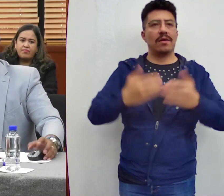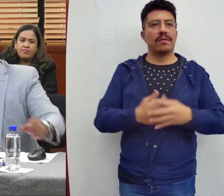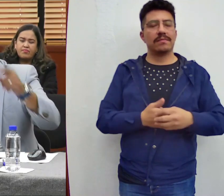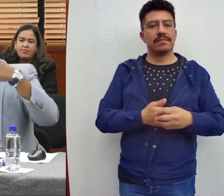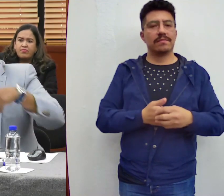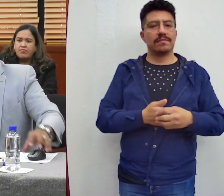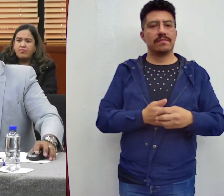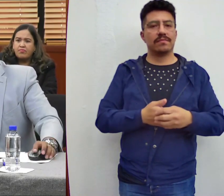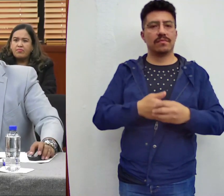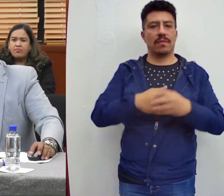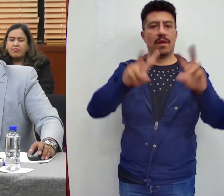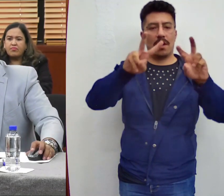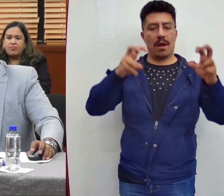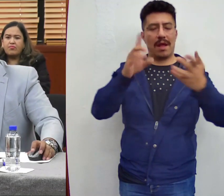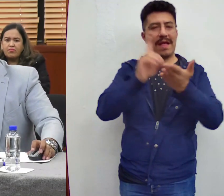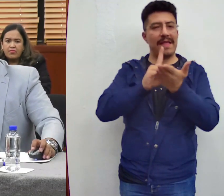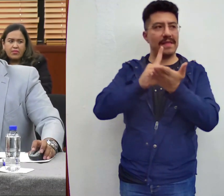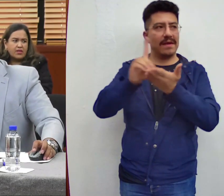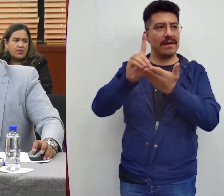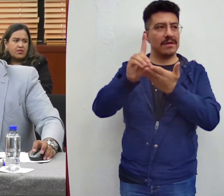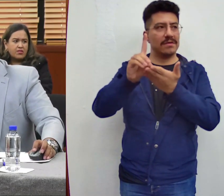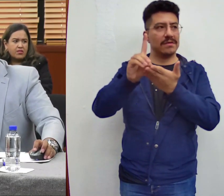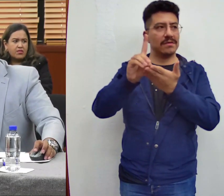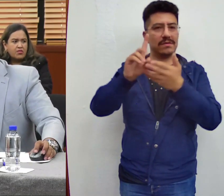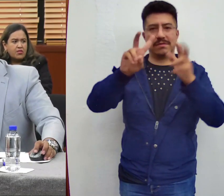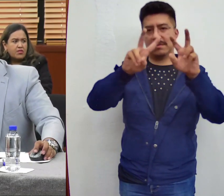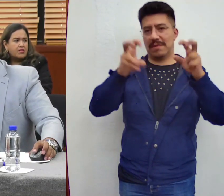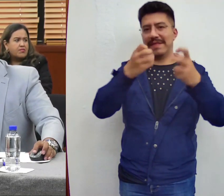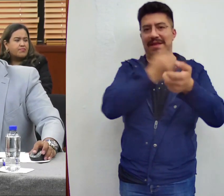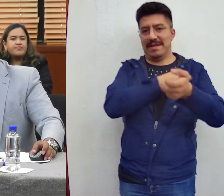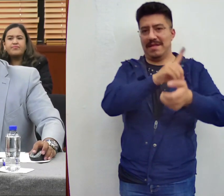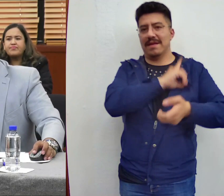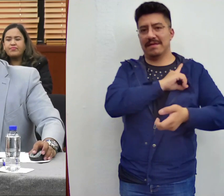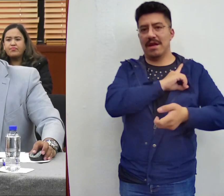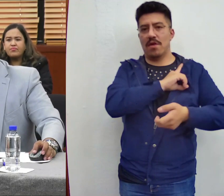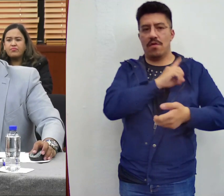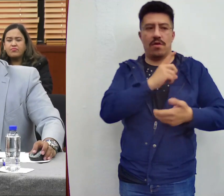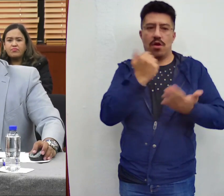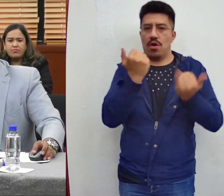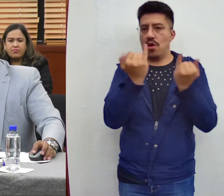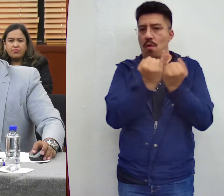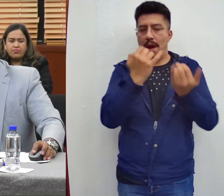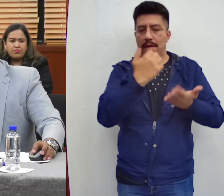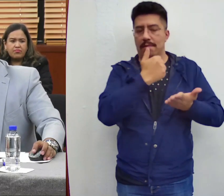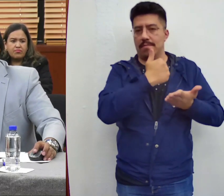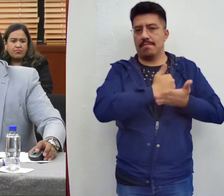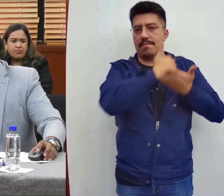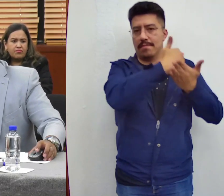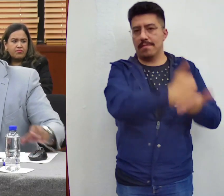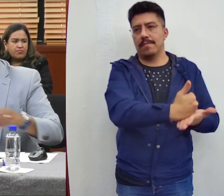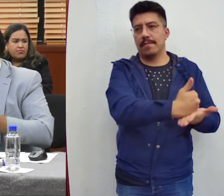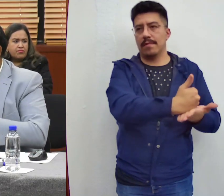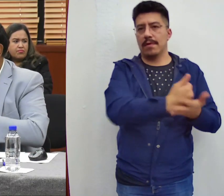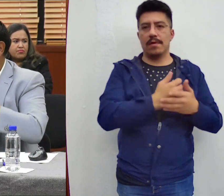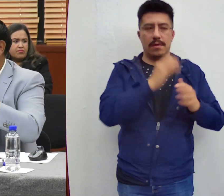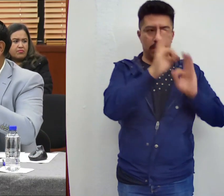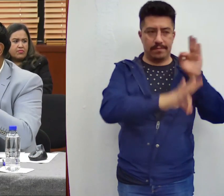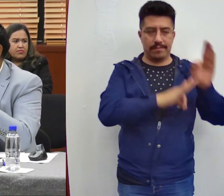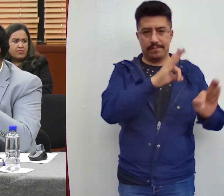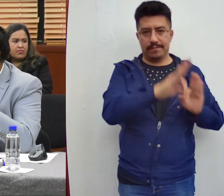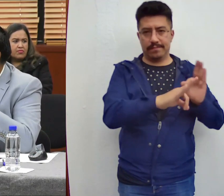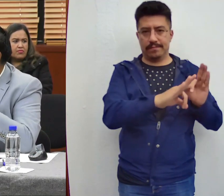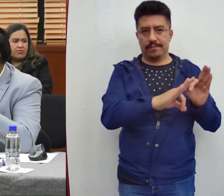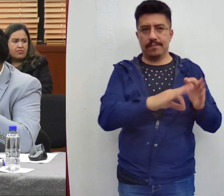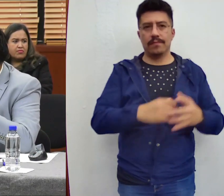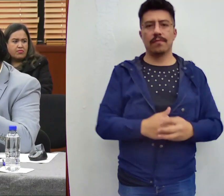materia de los derechos en materia de salud y asistencia social, Bueno, en principio, ya eso lo había manifestado